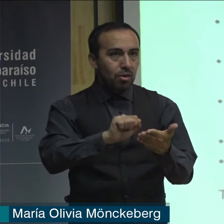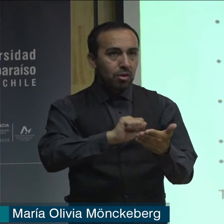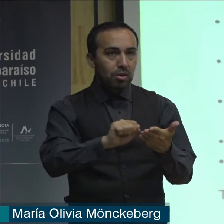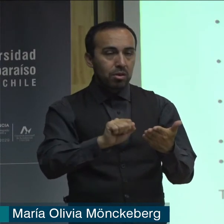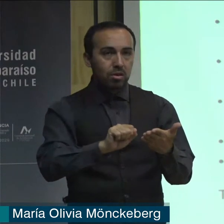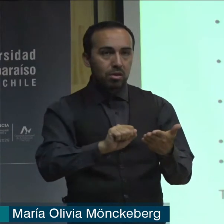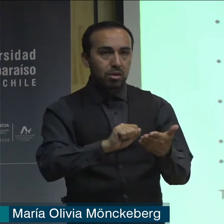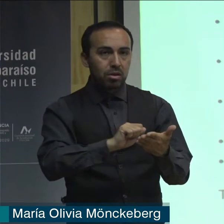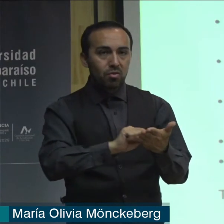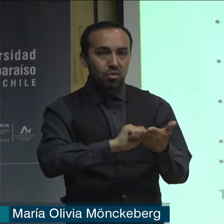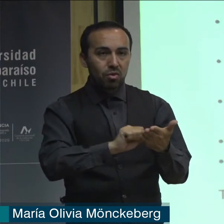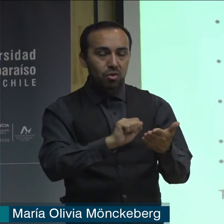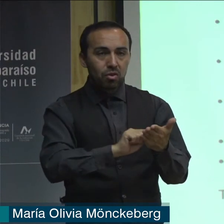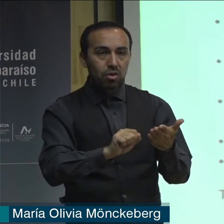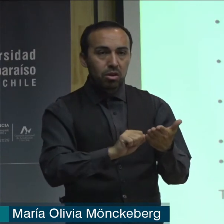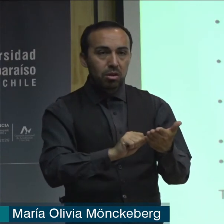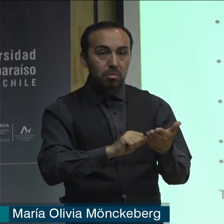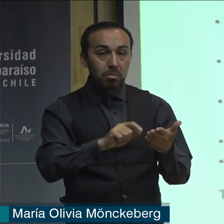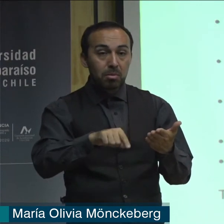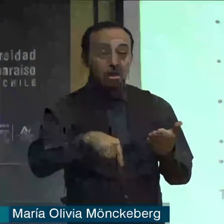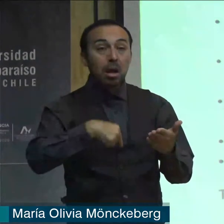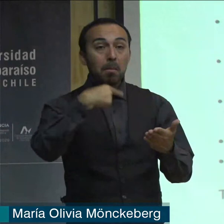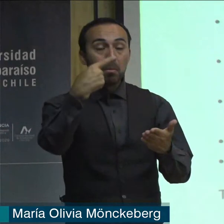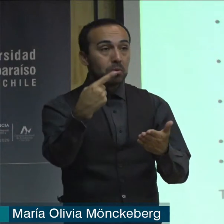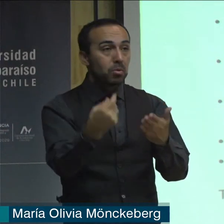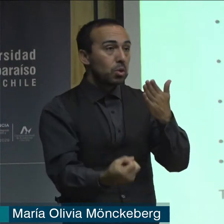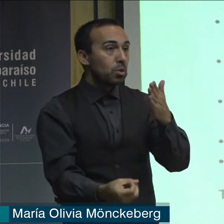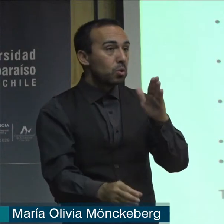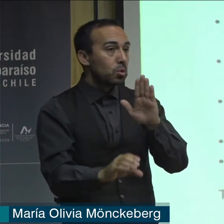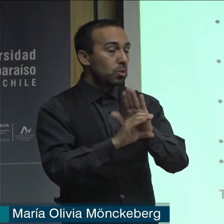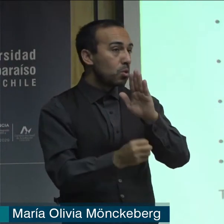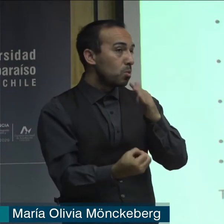para la eventual nueva constitución